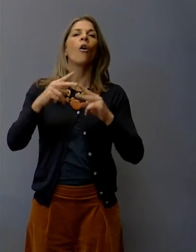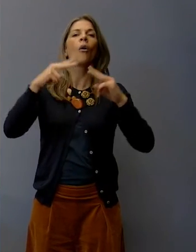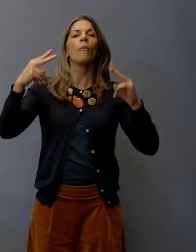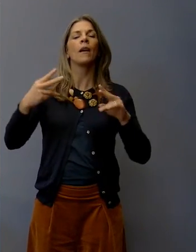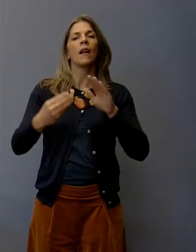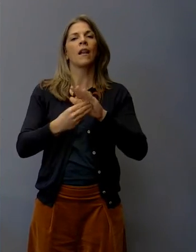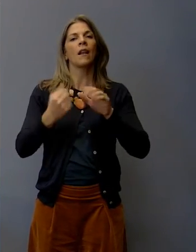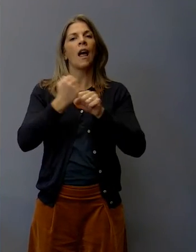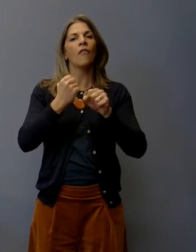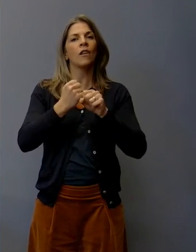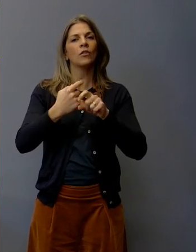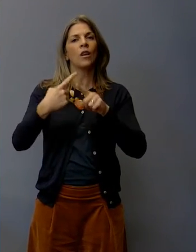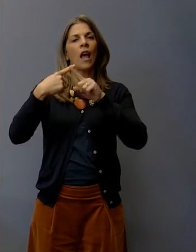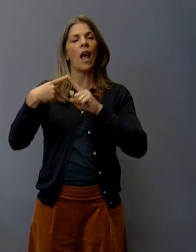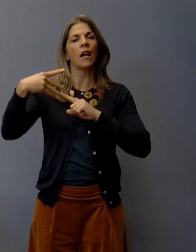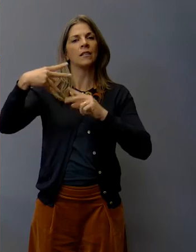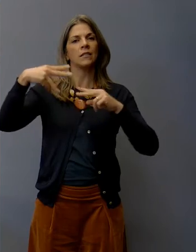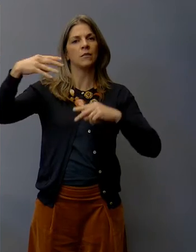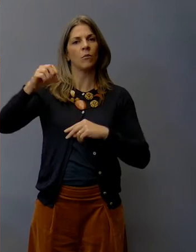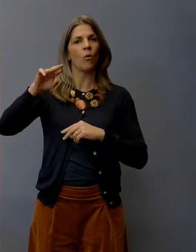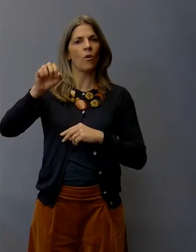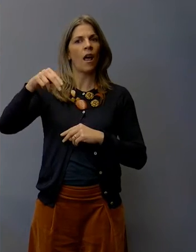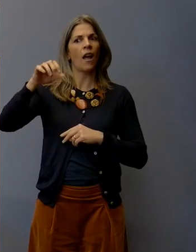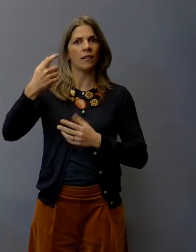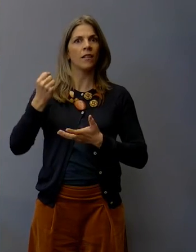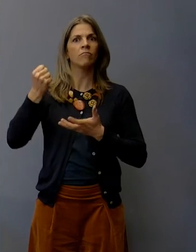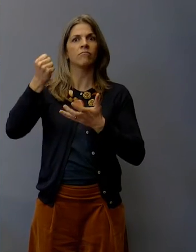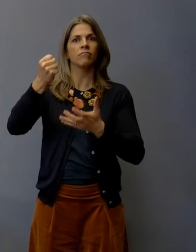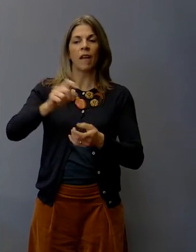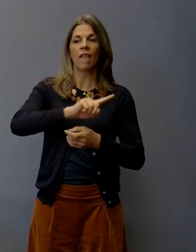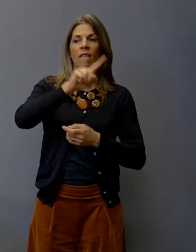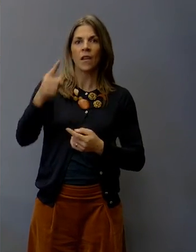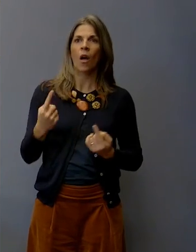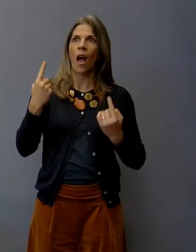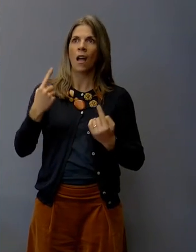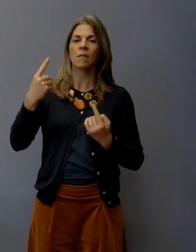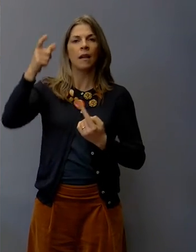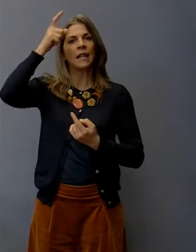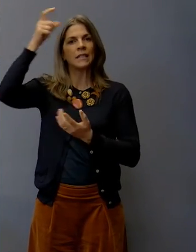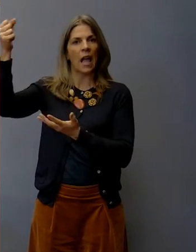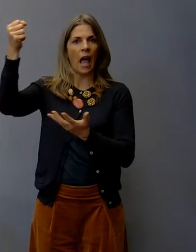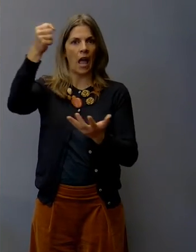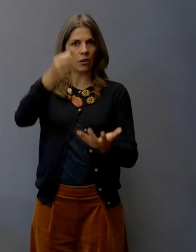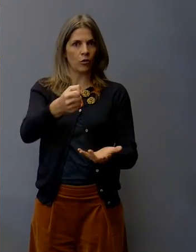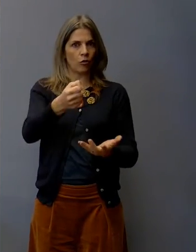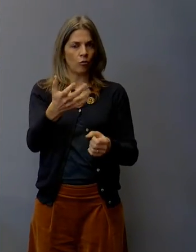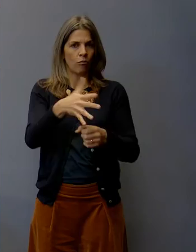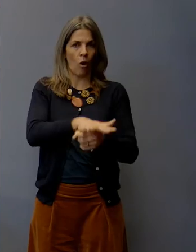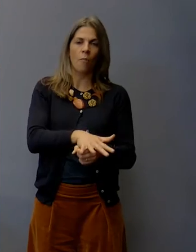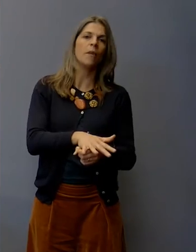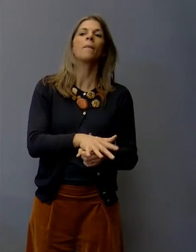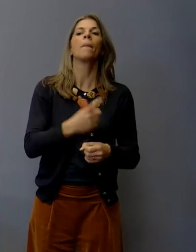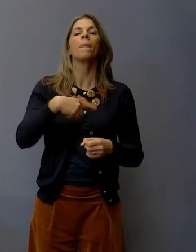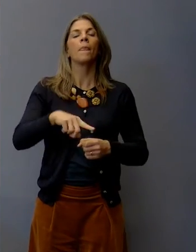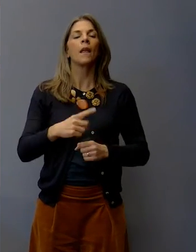accompagnandoli fino all'arrivo dei fondi statali di ribadisce con questo bilancio l'impegno dell'amministrazione